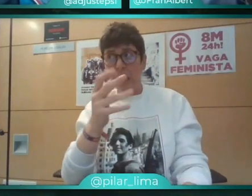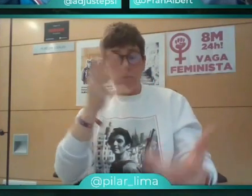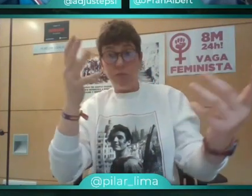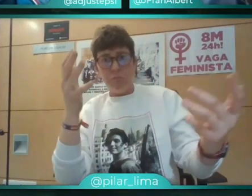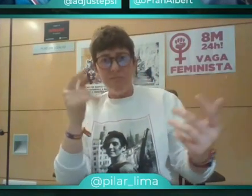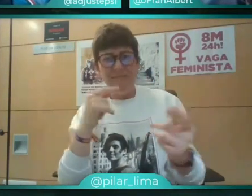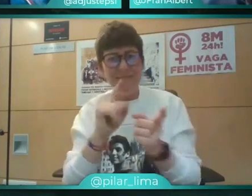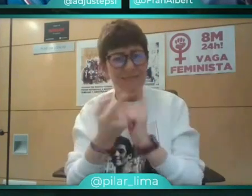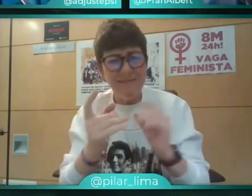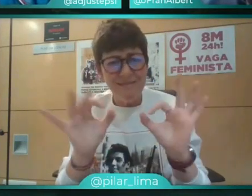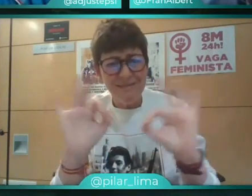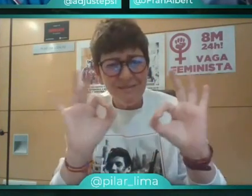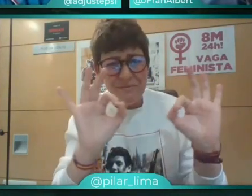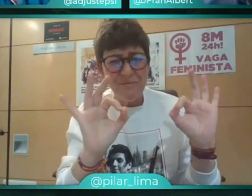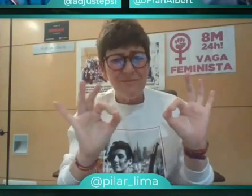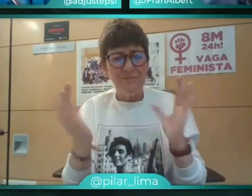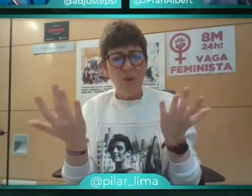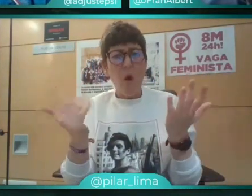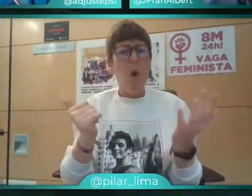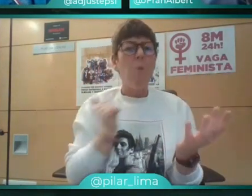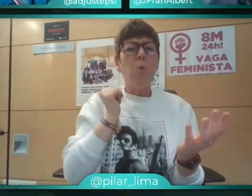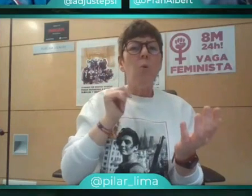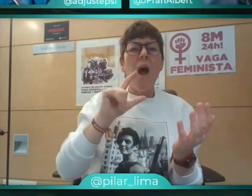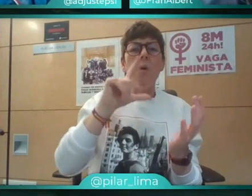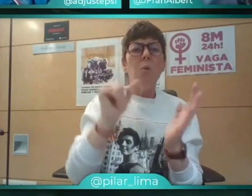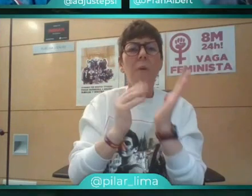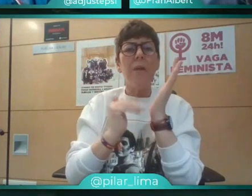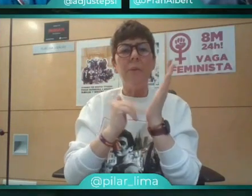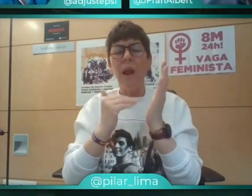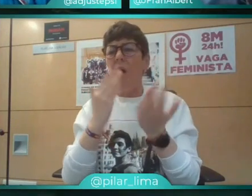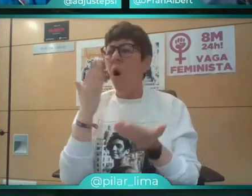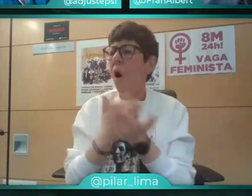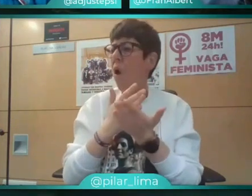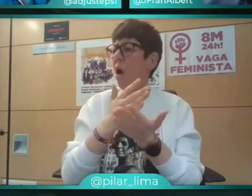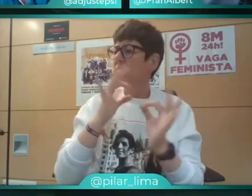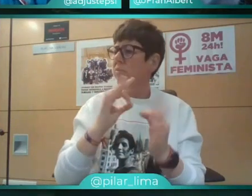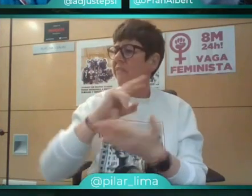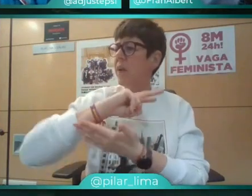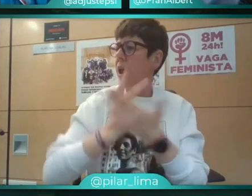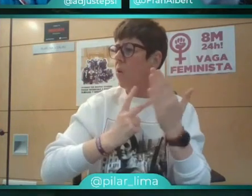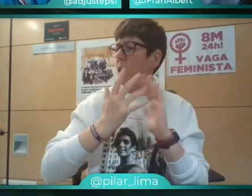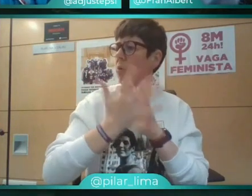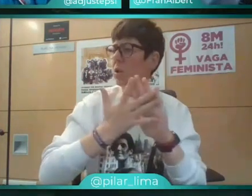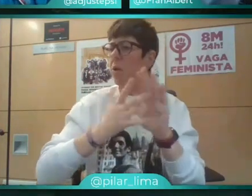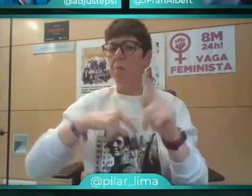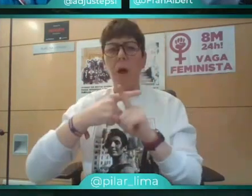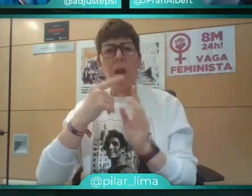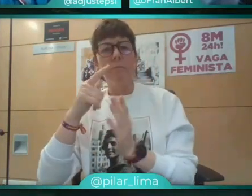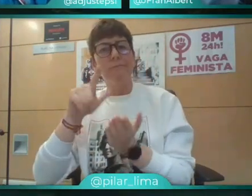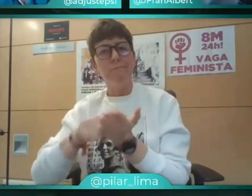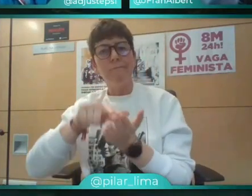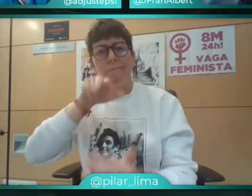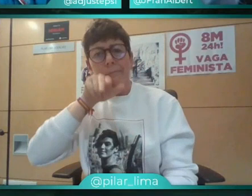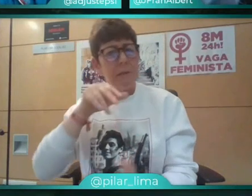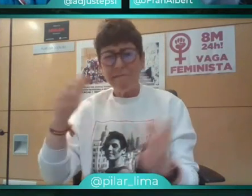educación de de calidad y ahora en pleno en el año 2022 todavía no lo hemos conseguido